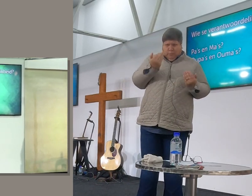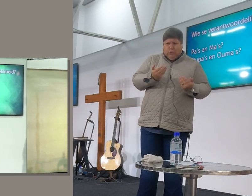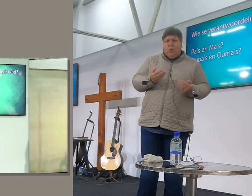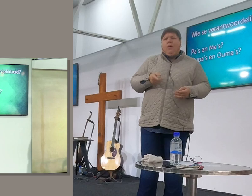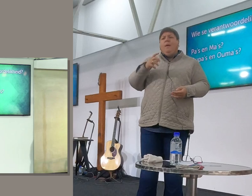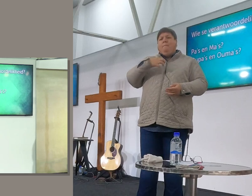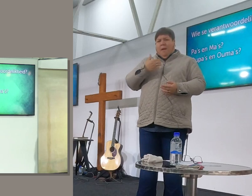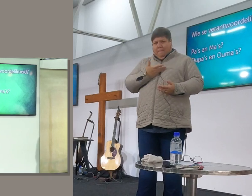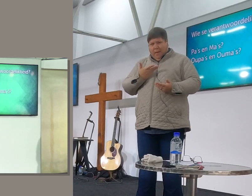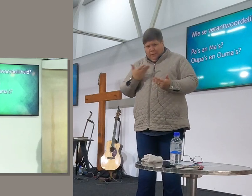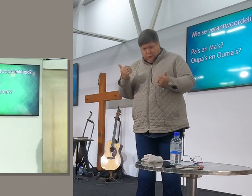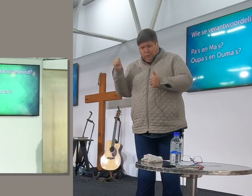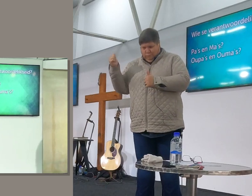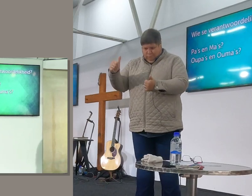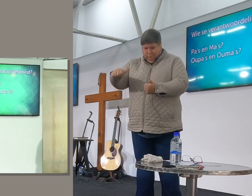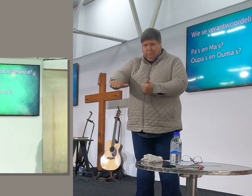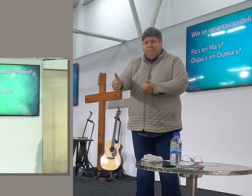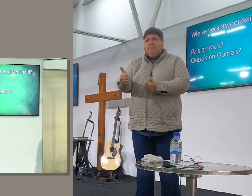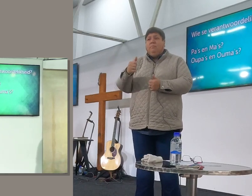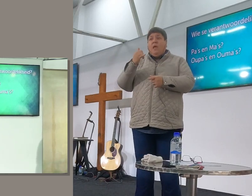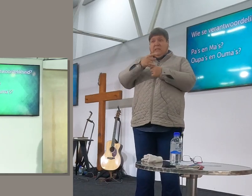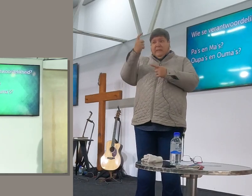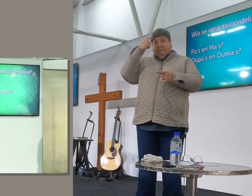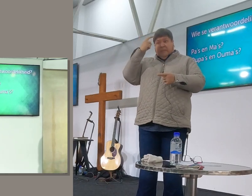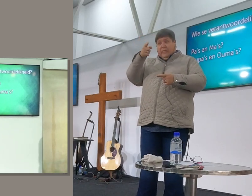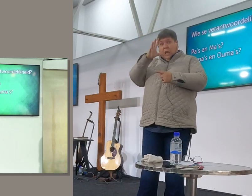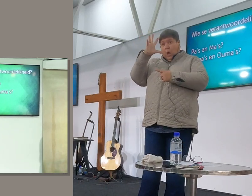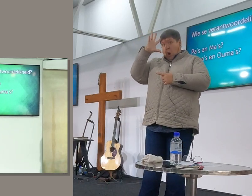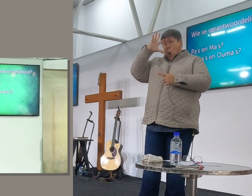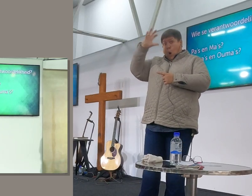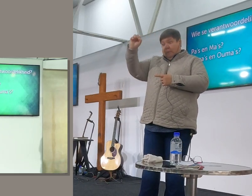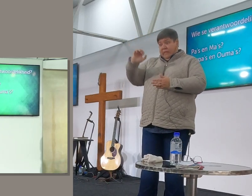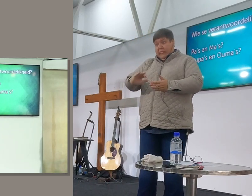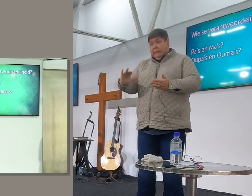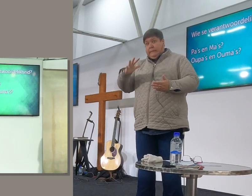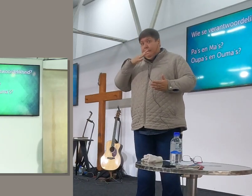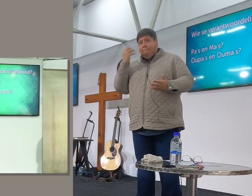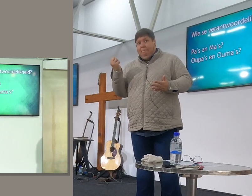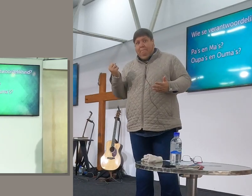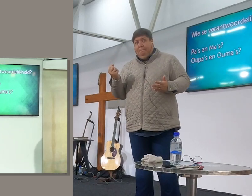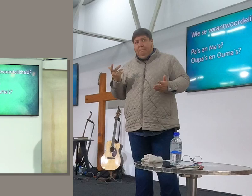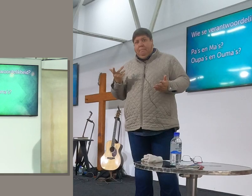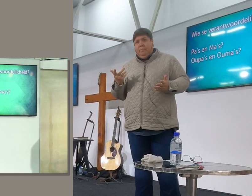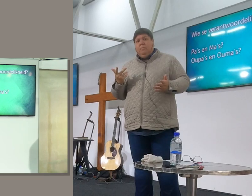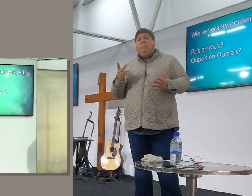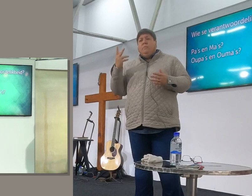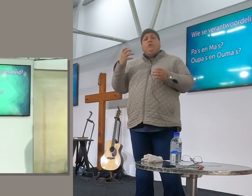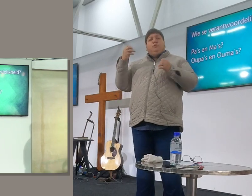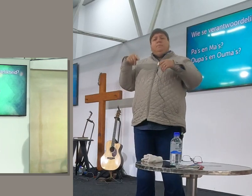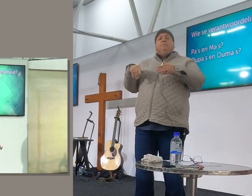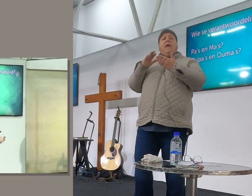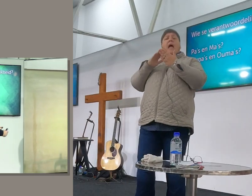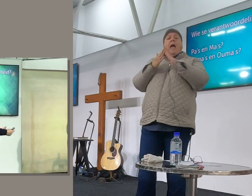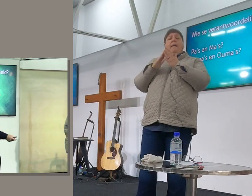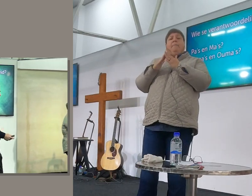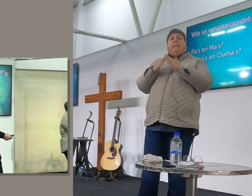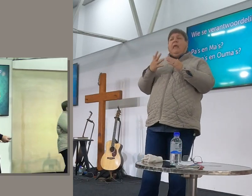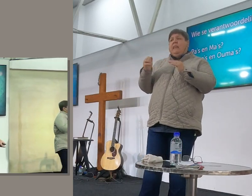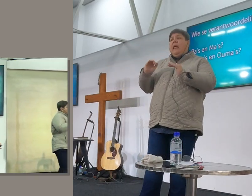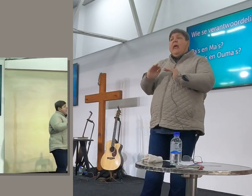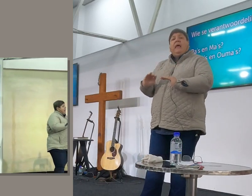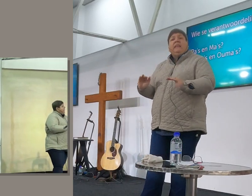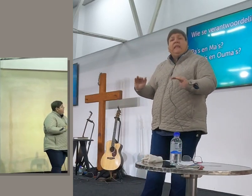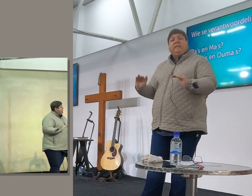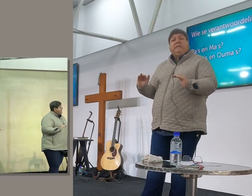en oupas, as jy weet, jou kinders dien nie die Here nie en ons baie oumas en oupas wat ek van weet, selfs in ons gemeentes wat baie twyfel